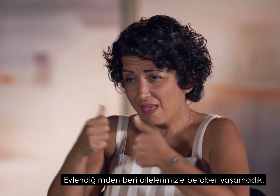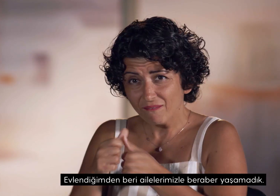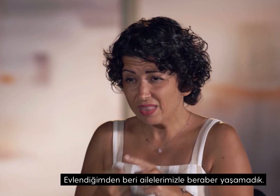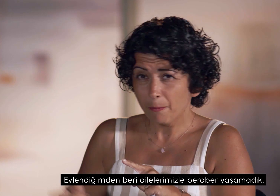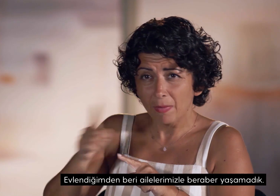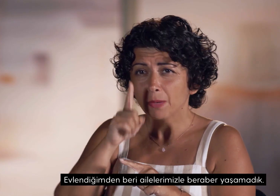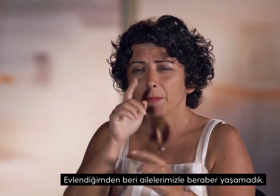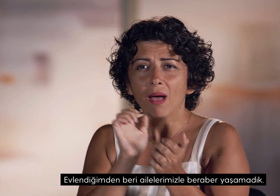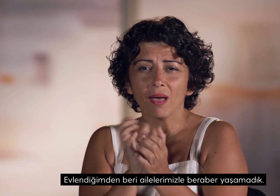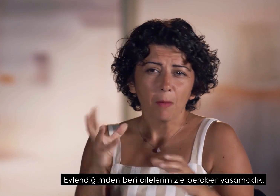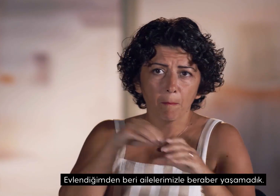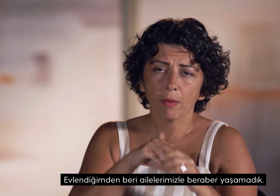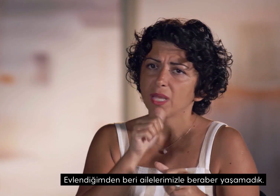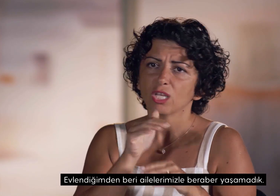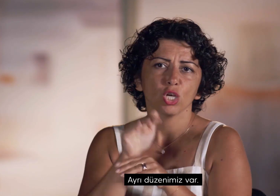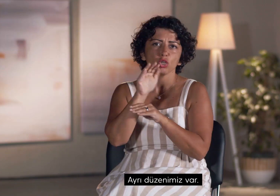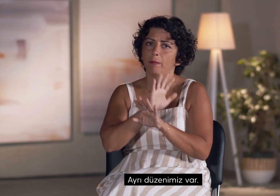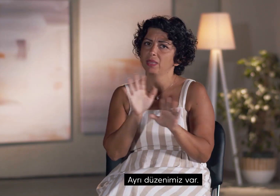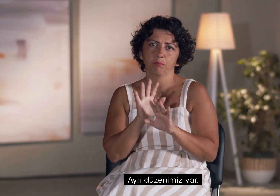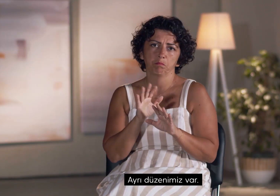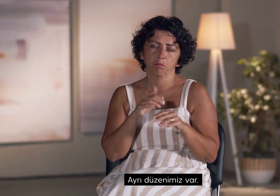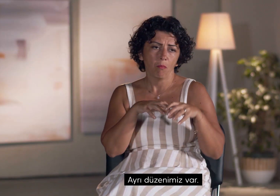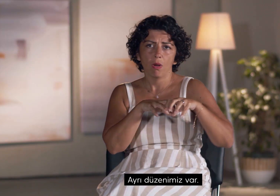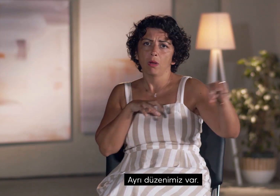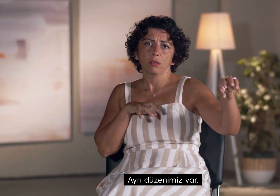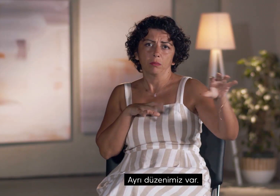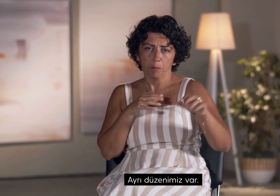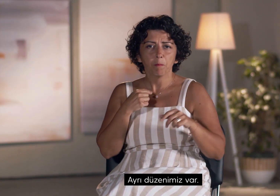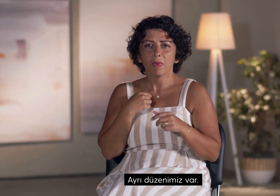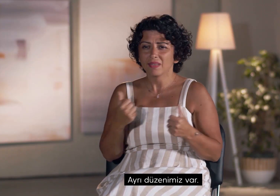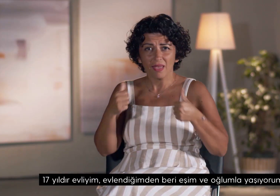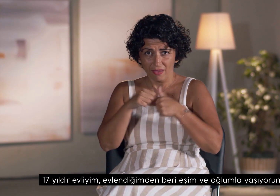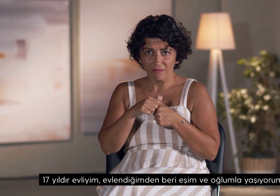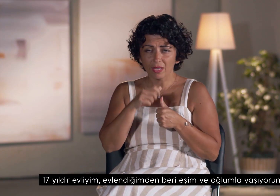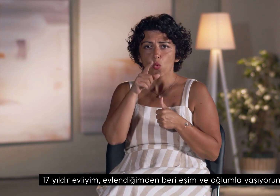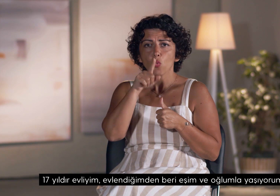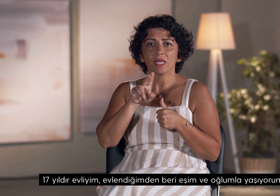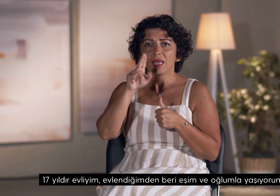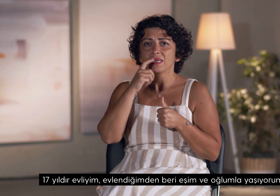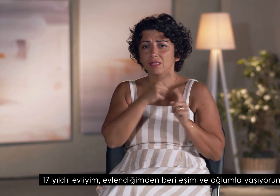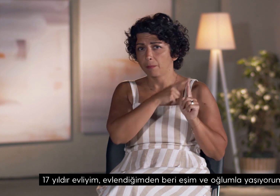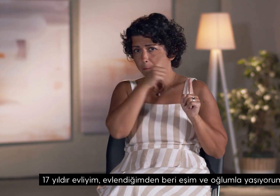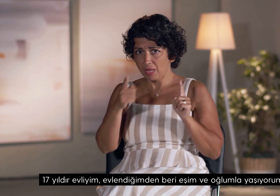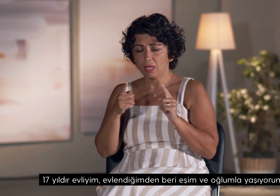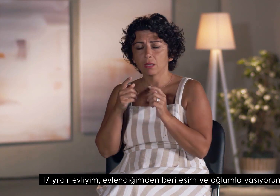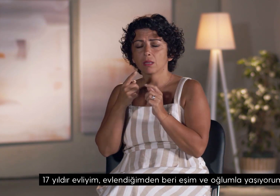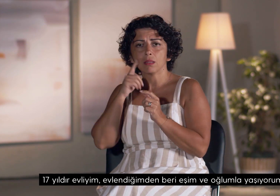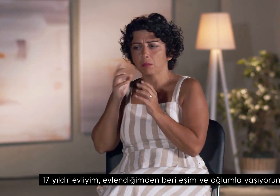beri ailelerimizle beraber yaşamadık. Ayrı düzenimiz var. 17 yıldır evliyim. Evlendiğimden beri eşim ve